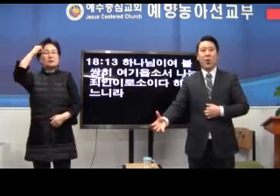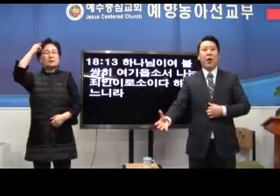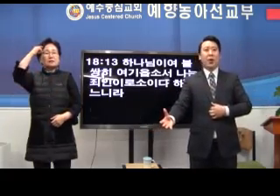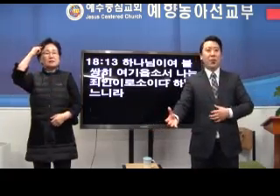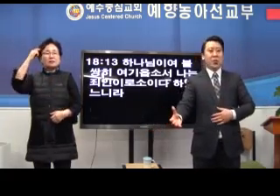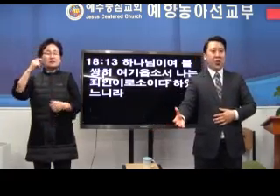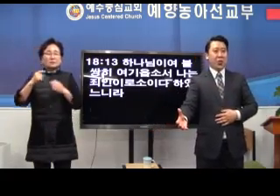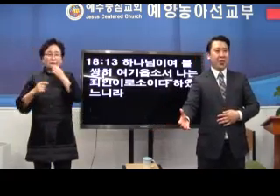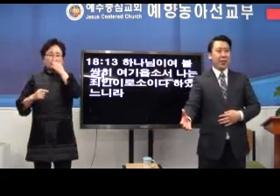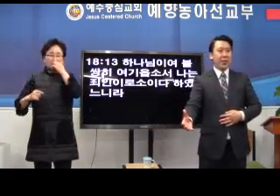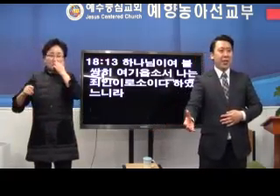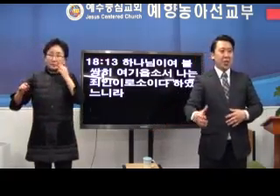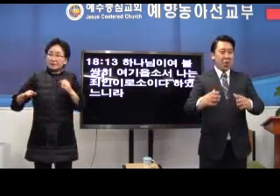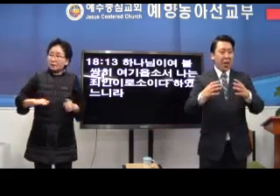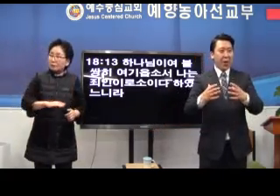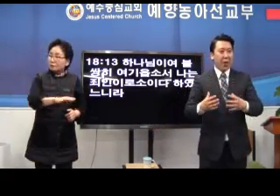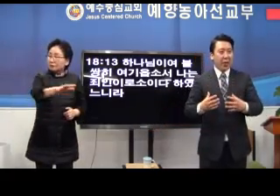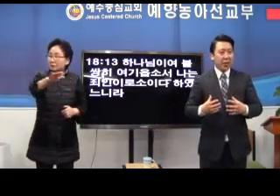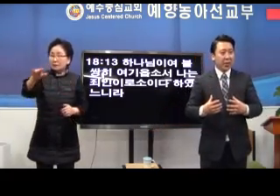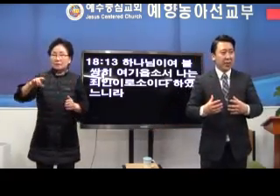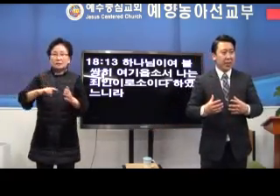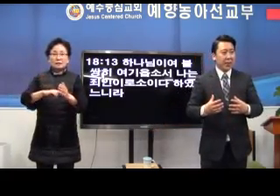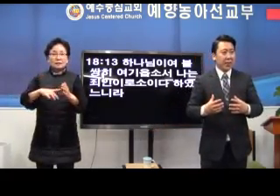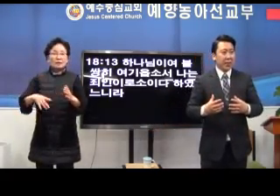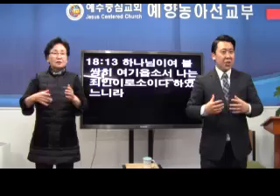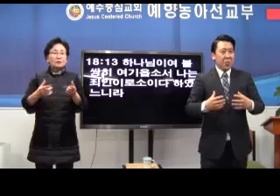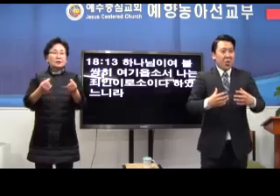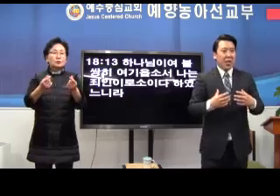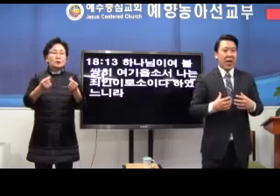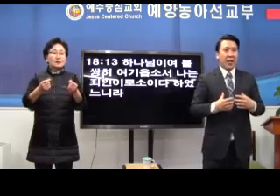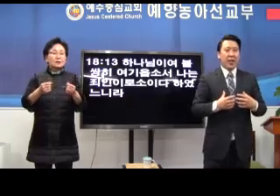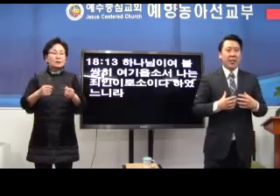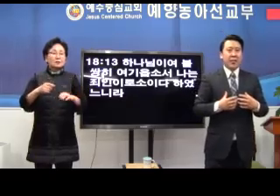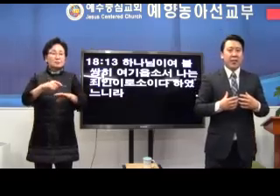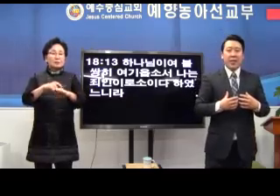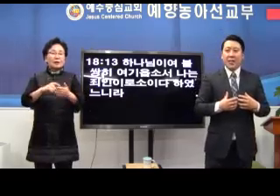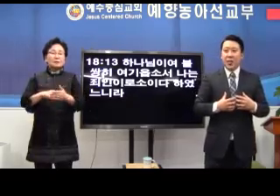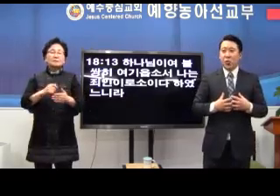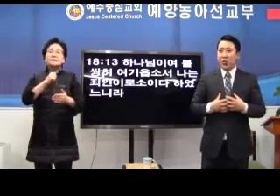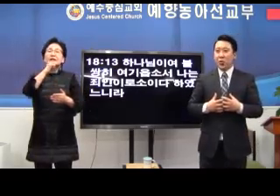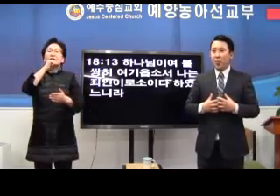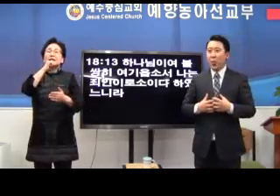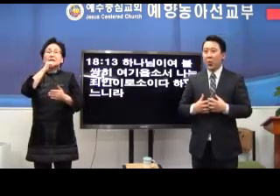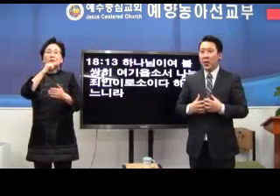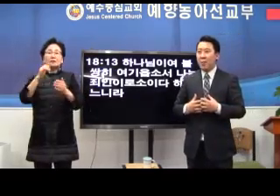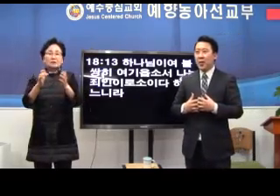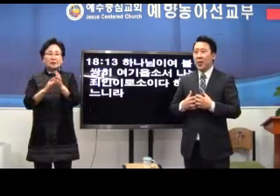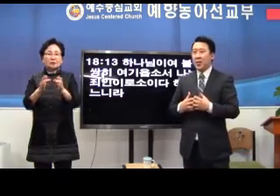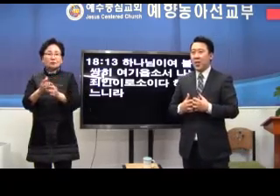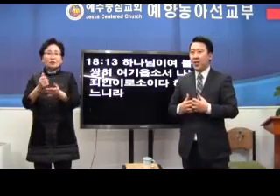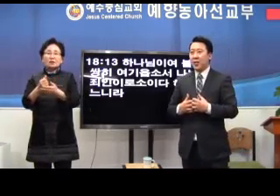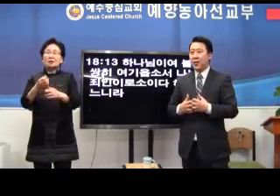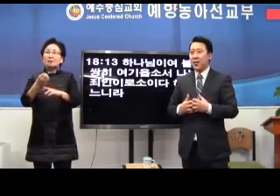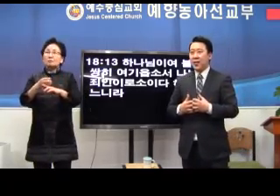저와 여러분들은 이 세리와 같은 심령이 가난한 예수 그리스도의 보혈을 날마다 의지하는